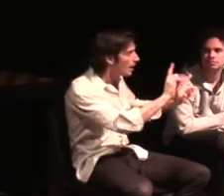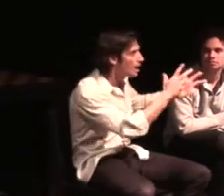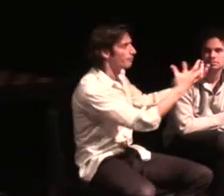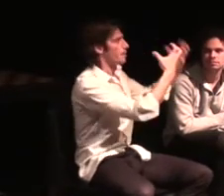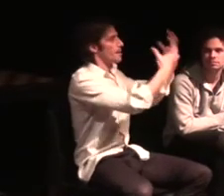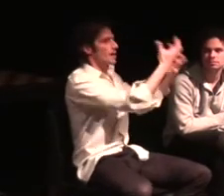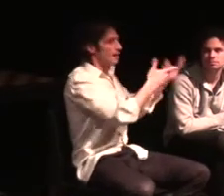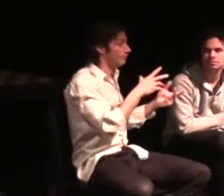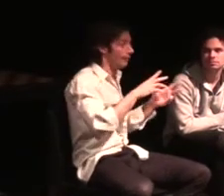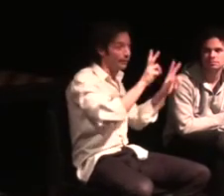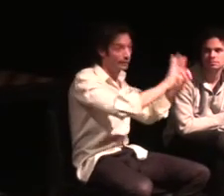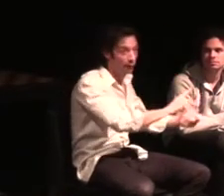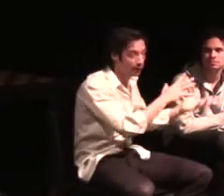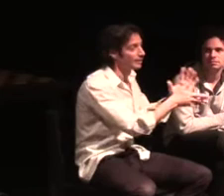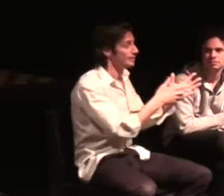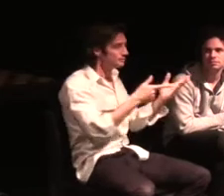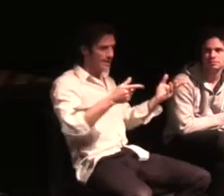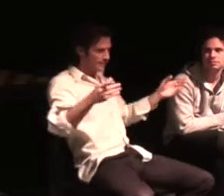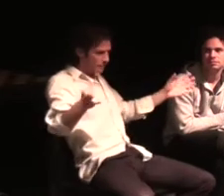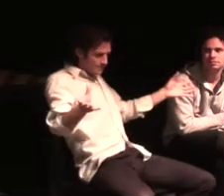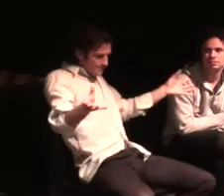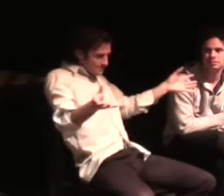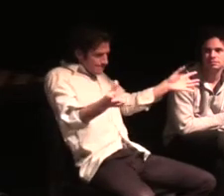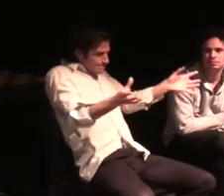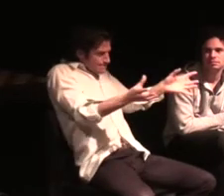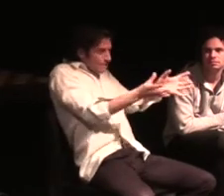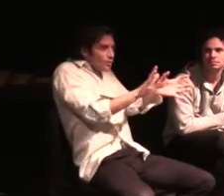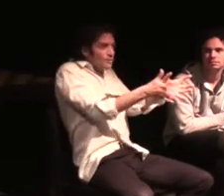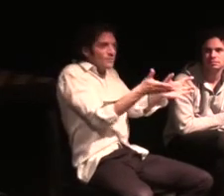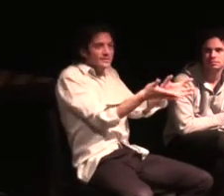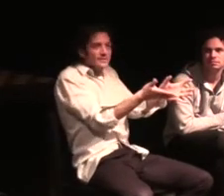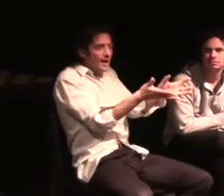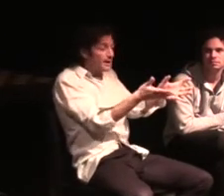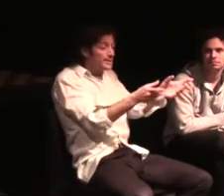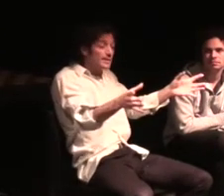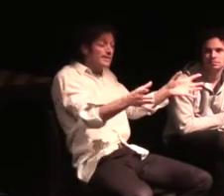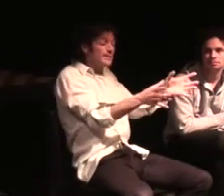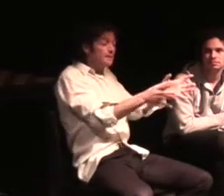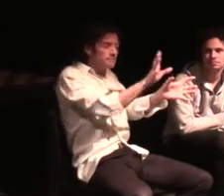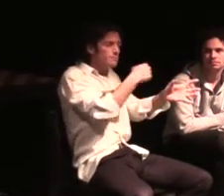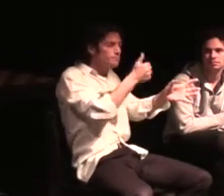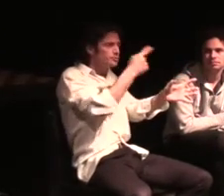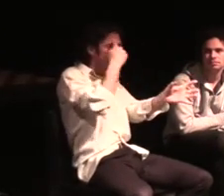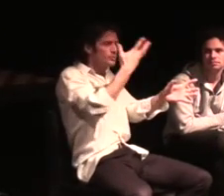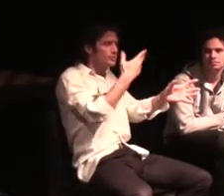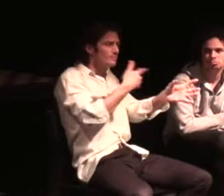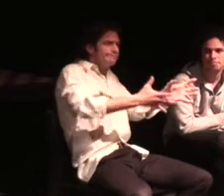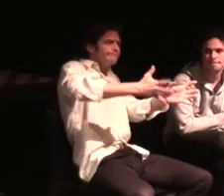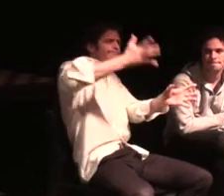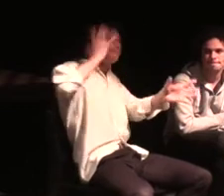et les sourds utilisent beaucoup plus la vue, bien évidemment, et puis maintenant avec les nouveaux outils informatiques, etc. Et nous, ce qu'on s'est donné comme pari, c'est d'essayer de trouver un